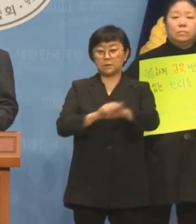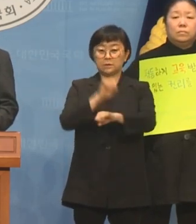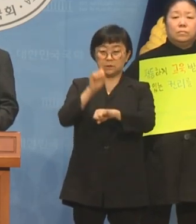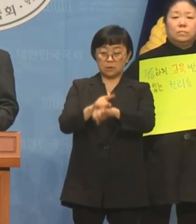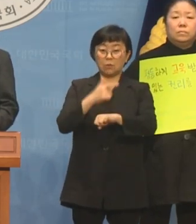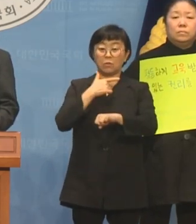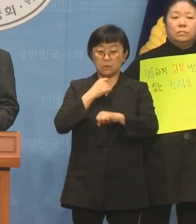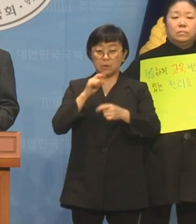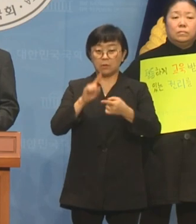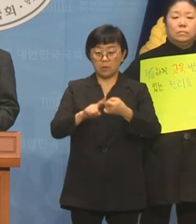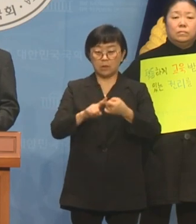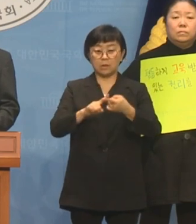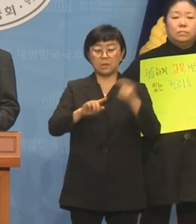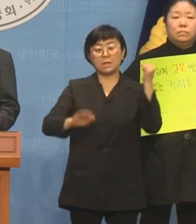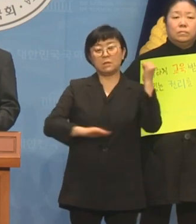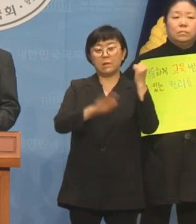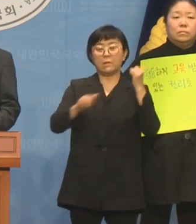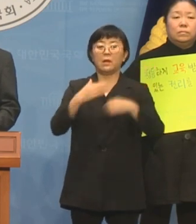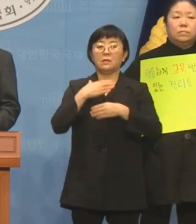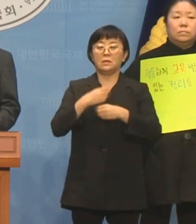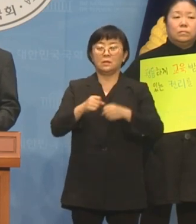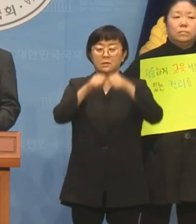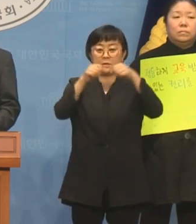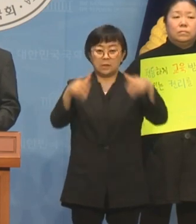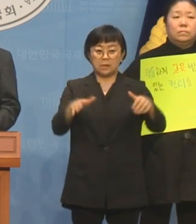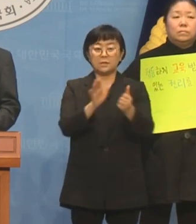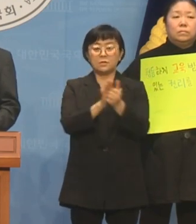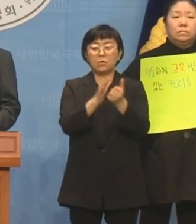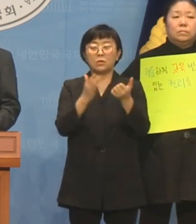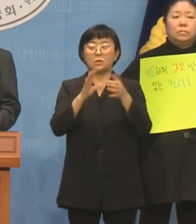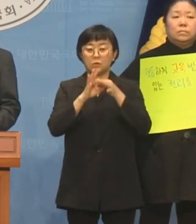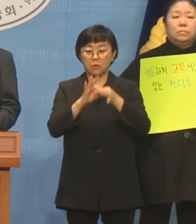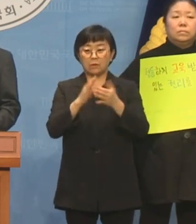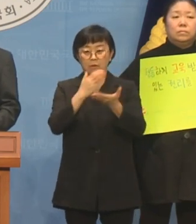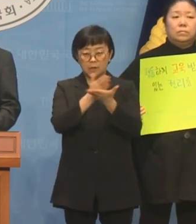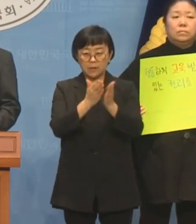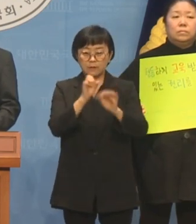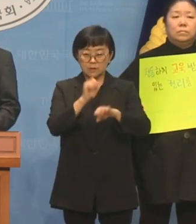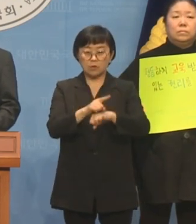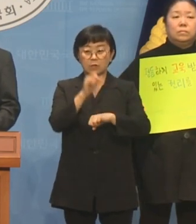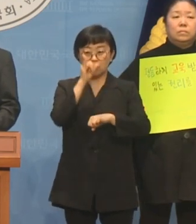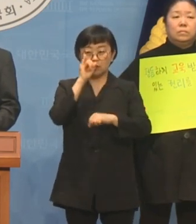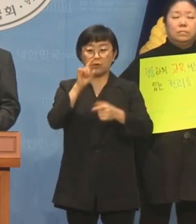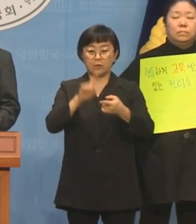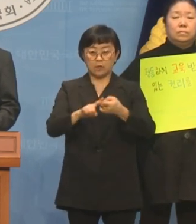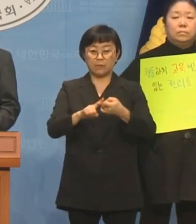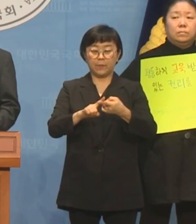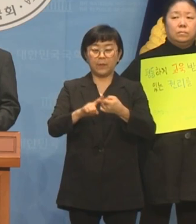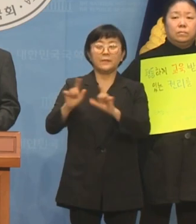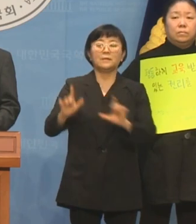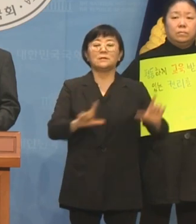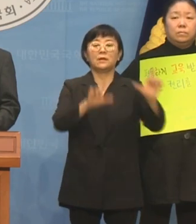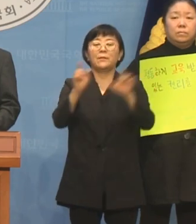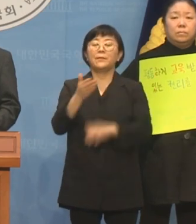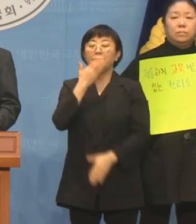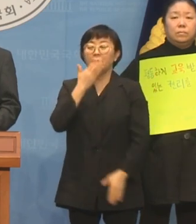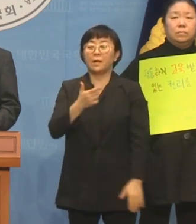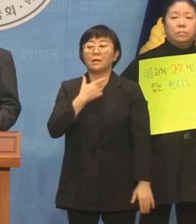욕구에 기반한 안정적 체계적 지원을 통해 다양성을 가진 존재로서 살아갈 수